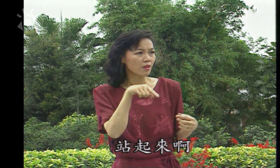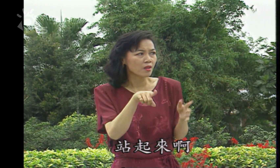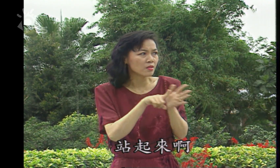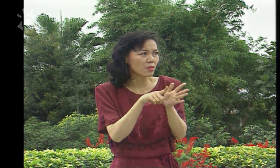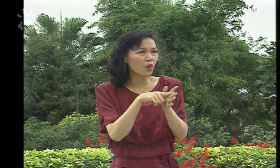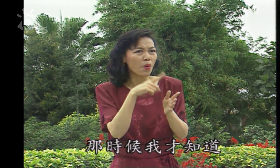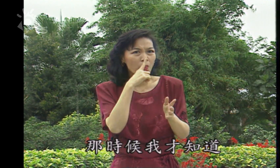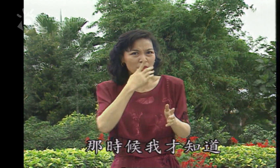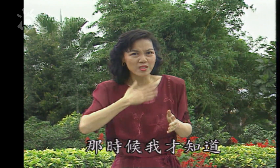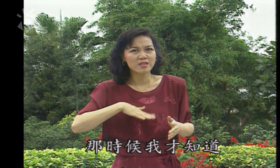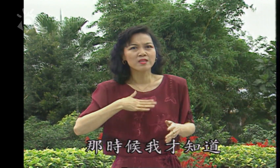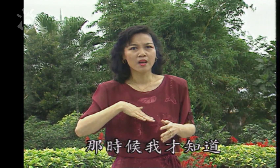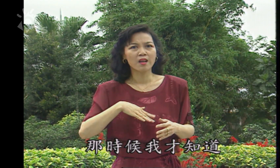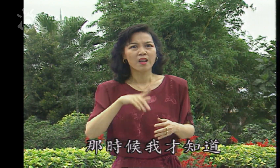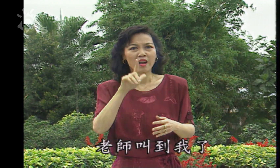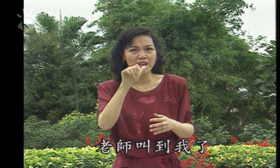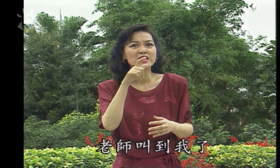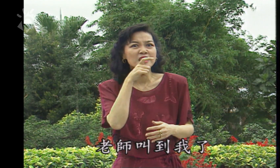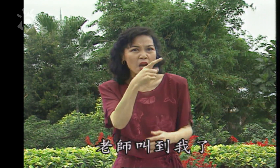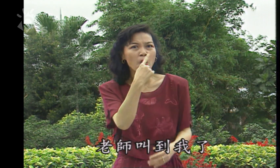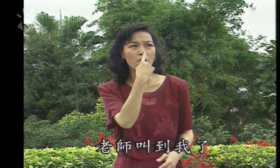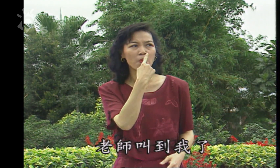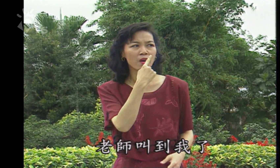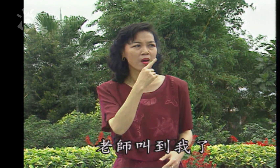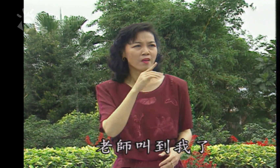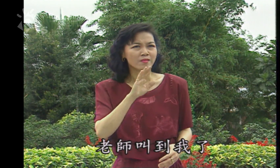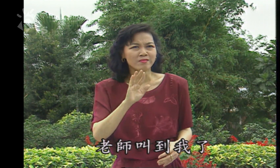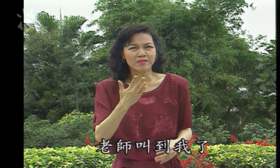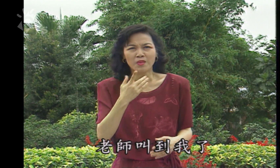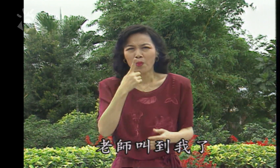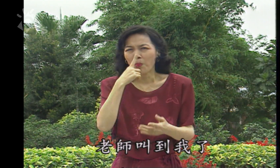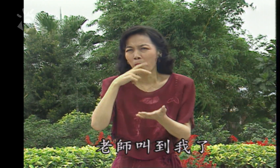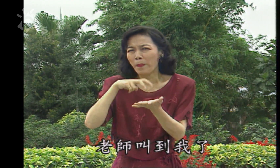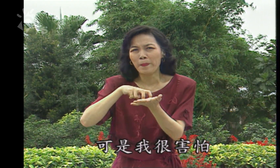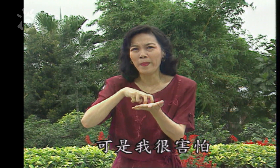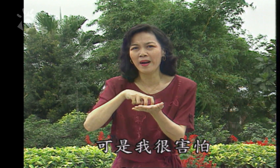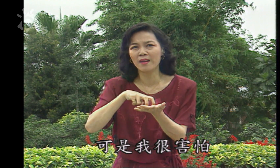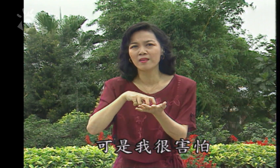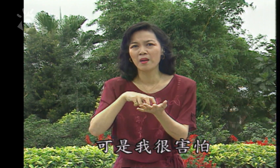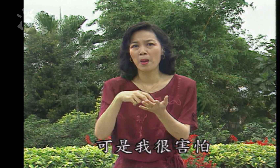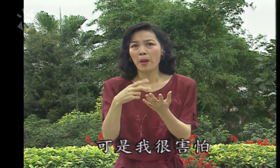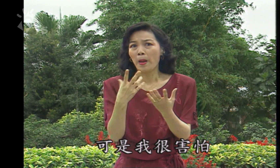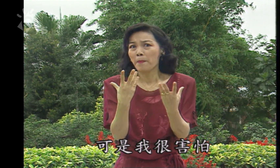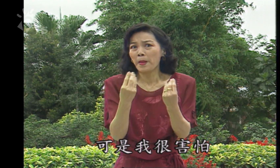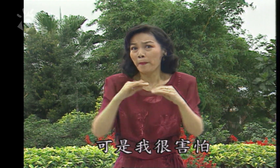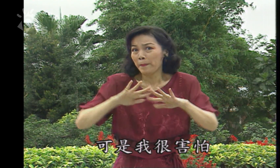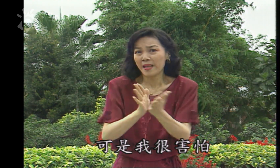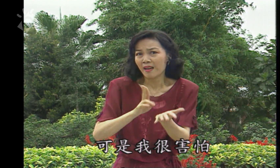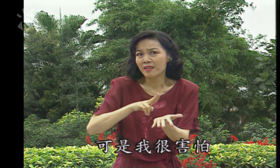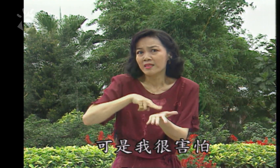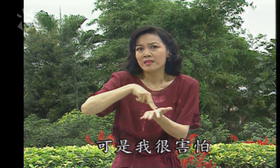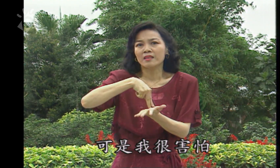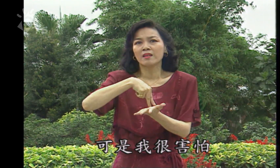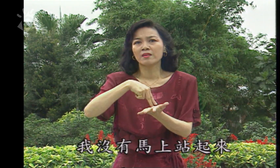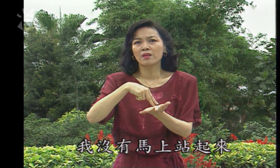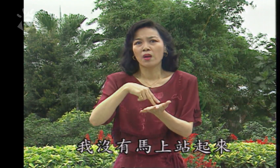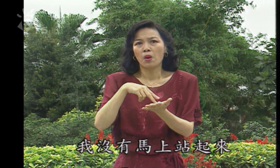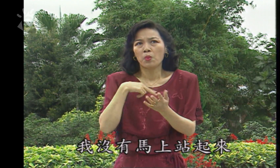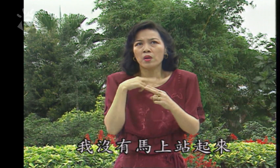那时候我才知道老师叫到我嘞，可是我很害怕，我没有马上站起来，只